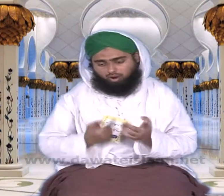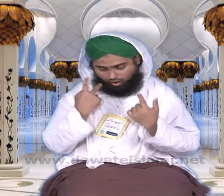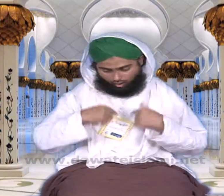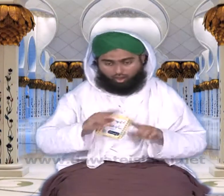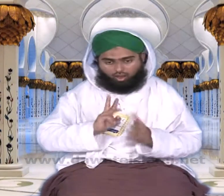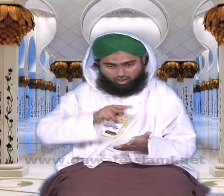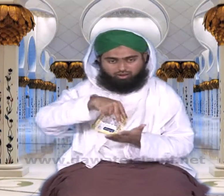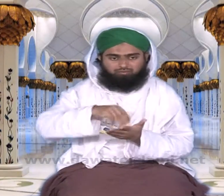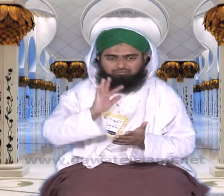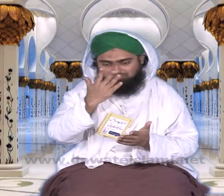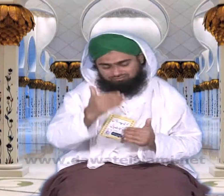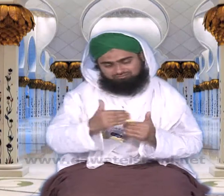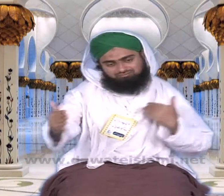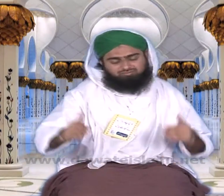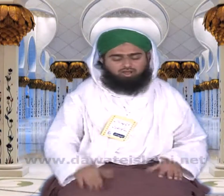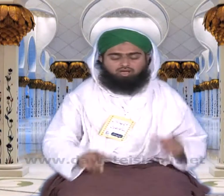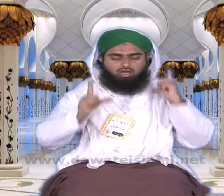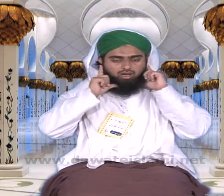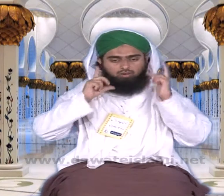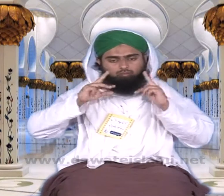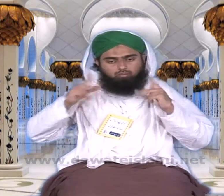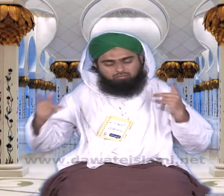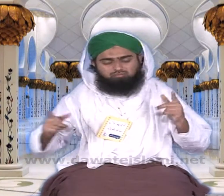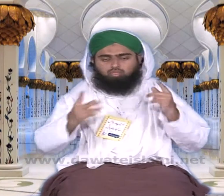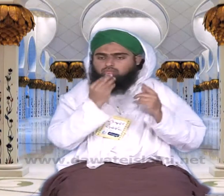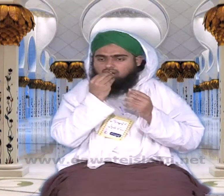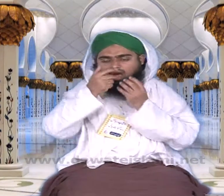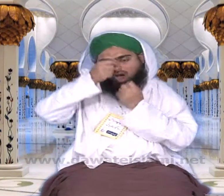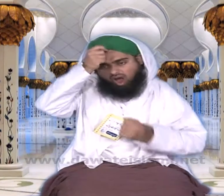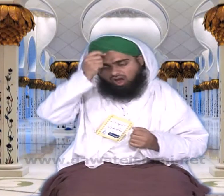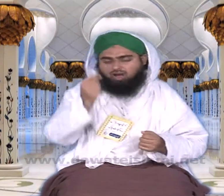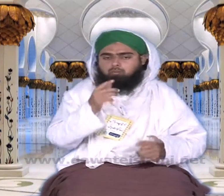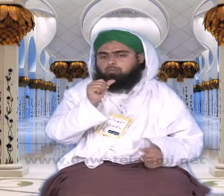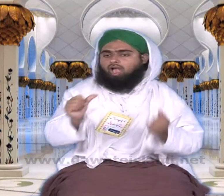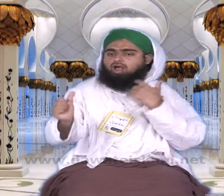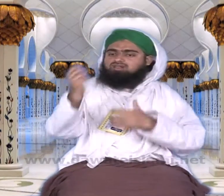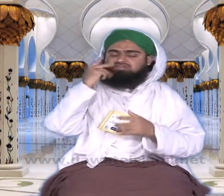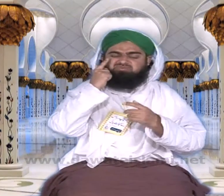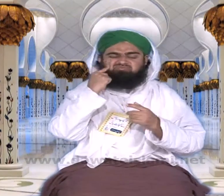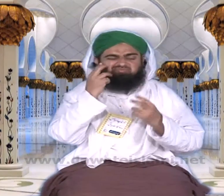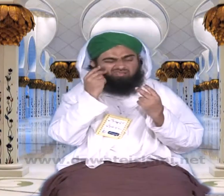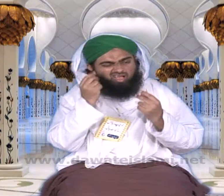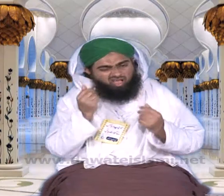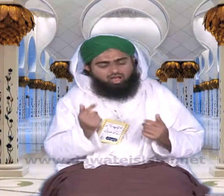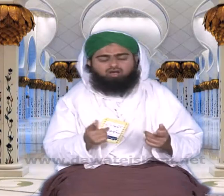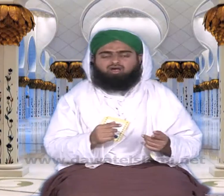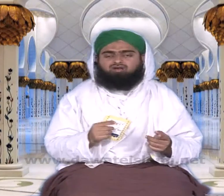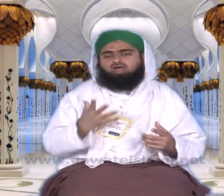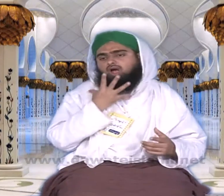ابل کر رکھ ساروں پر آ گئی دات جھڑ گئے گردن جدا ہو گئی مو میں پانی اور پیپ وغیرہ بڑا ہوا ہے